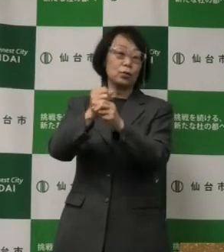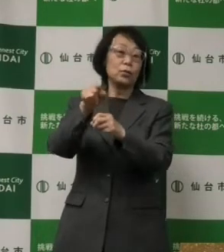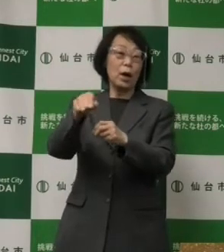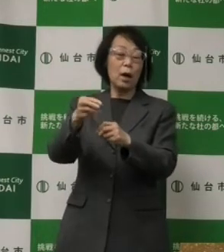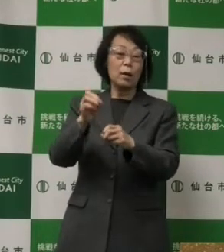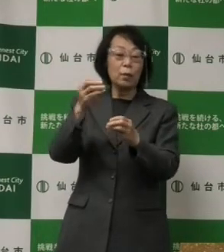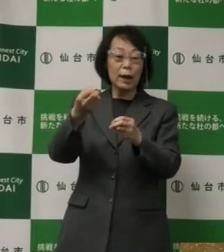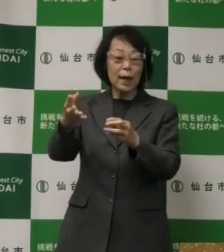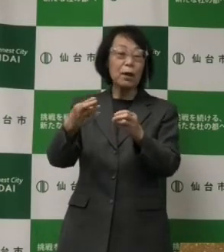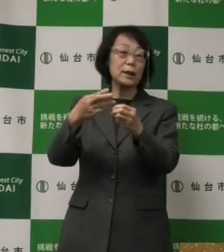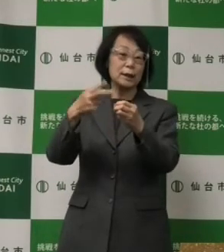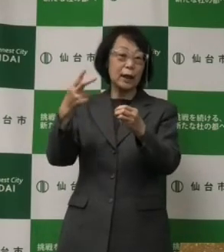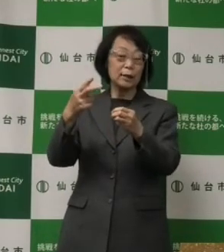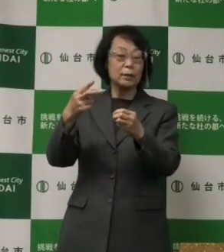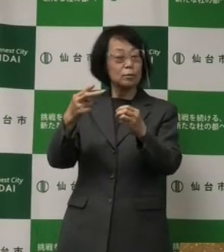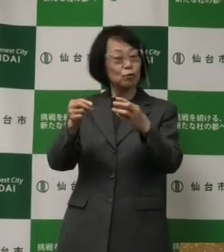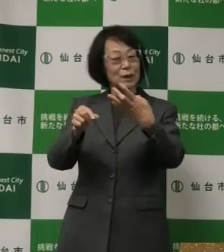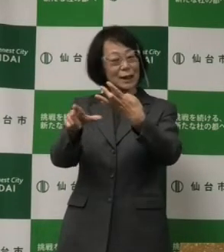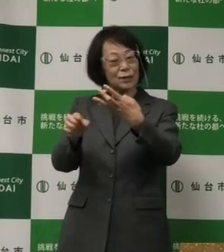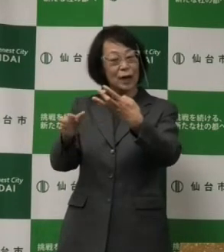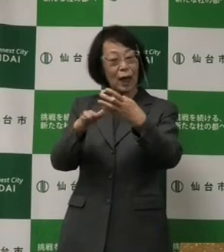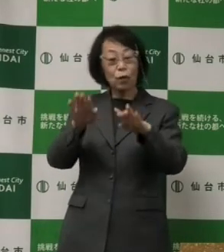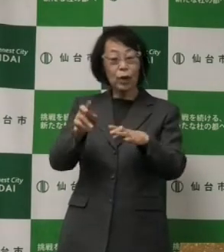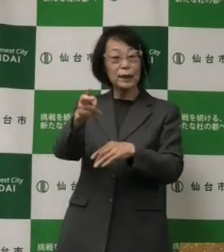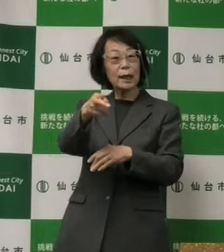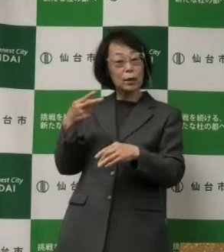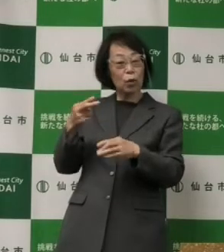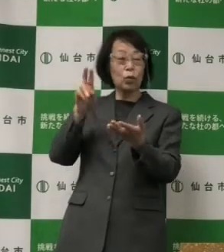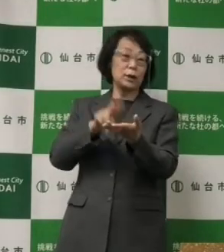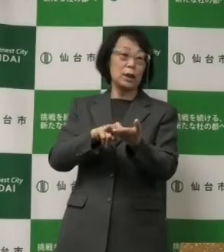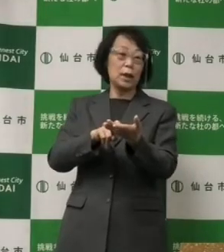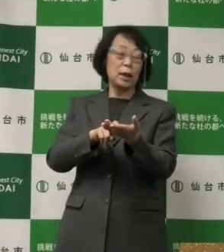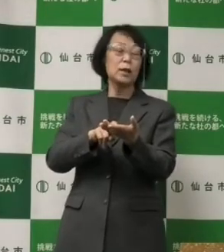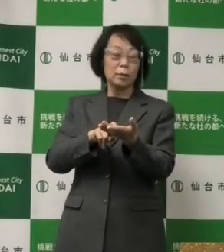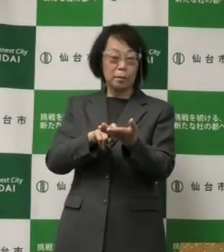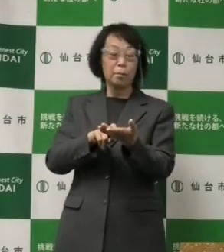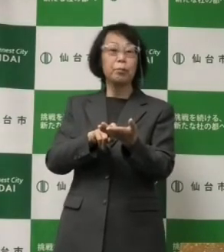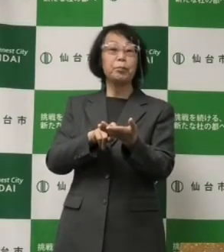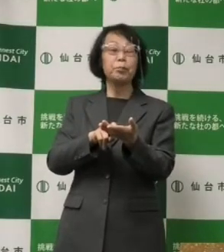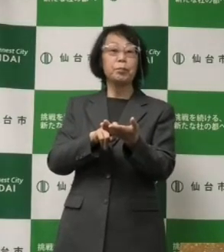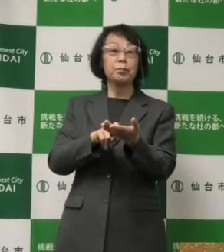月以来でございまして今回が第2号の指定となります。